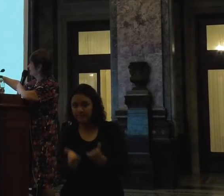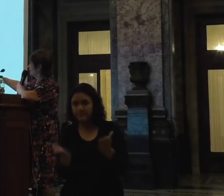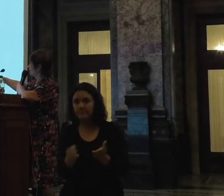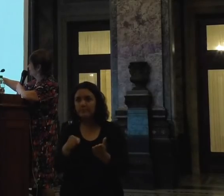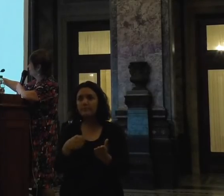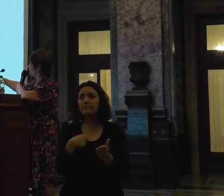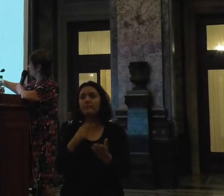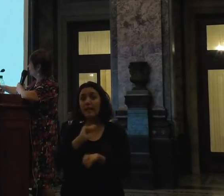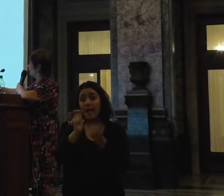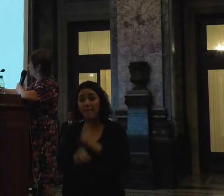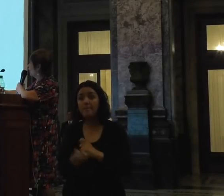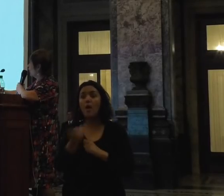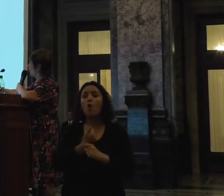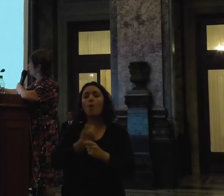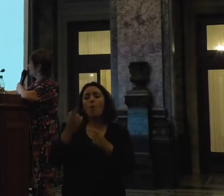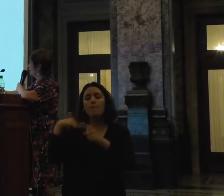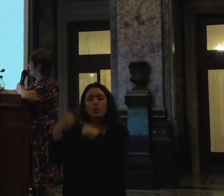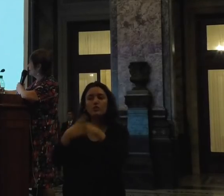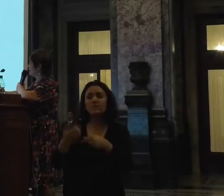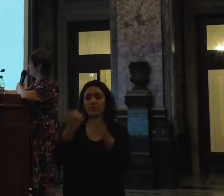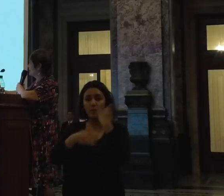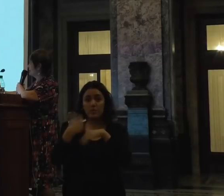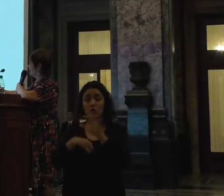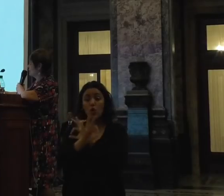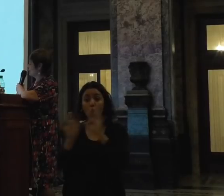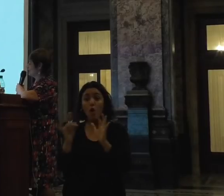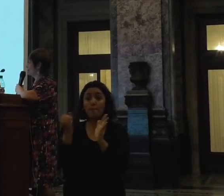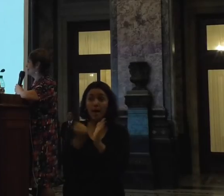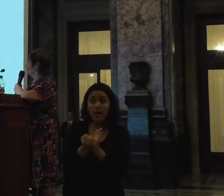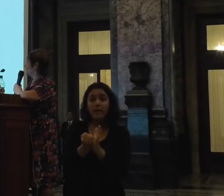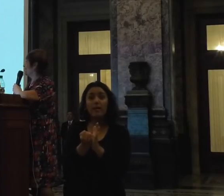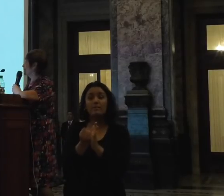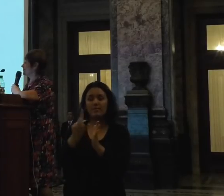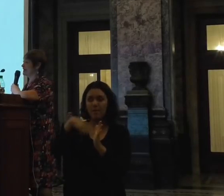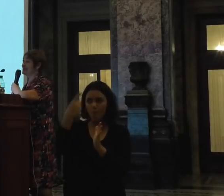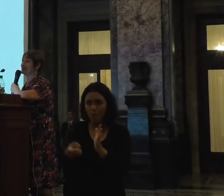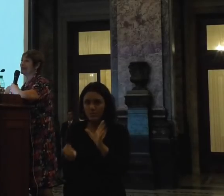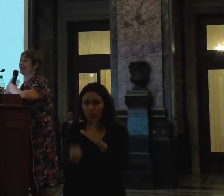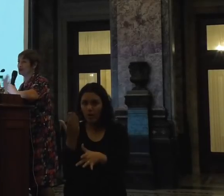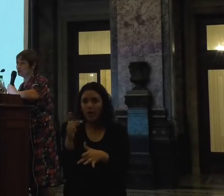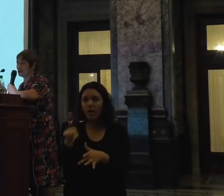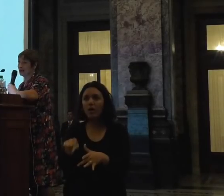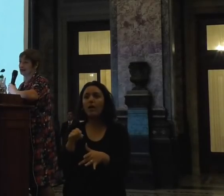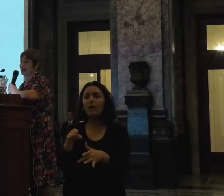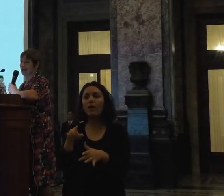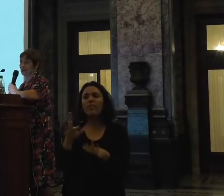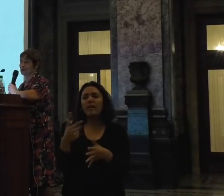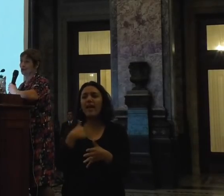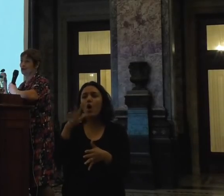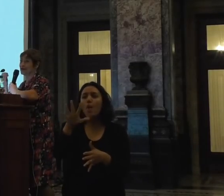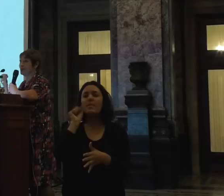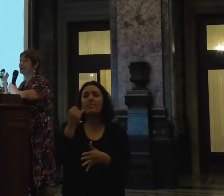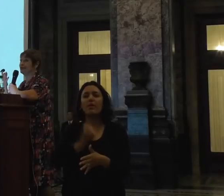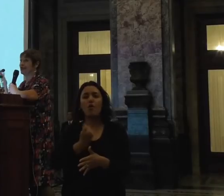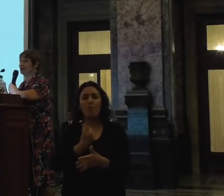la codificación de la información, o si la clave se presenta después y lo que afecta es la lectura de la